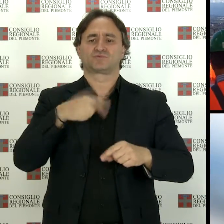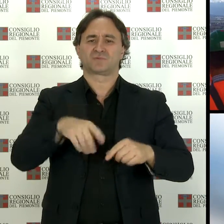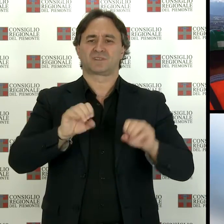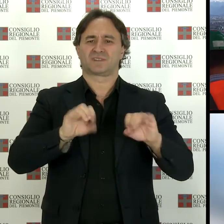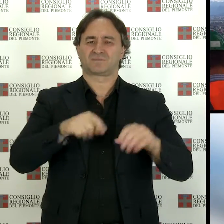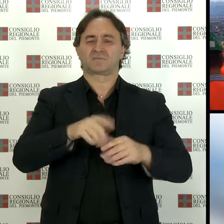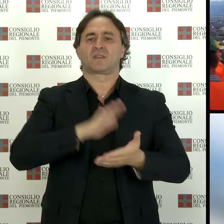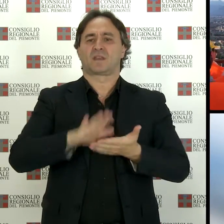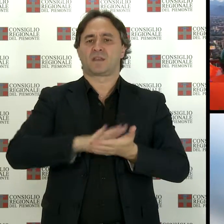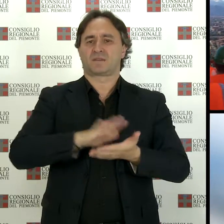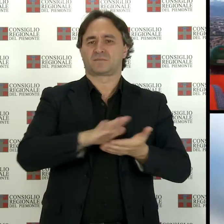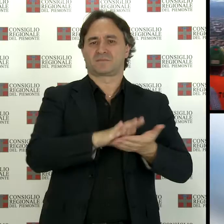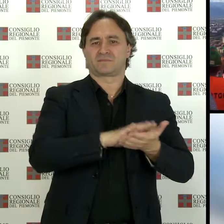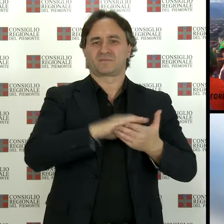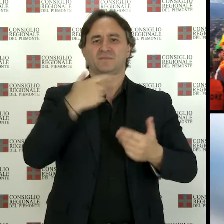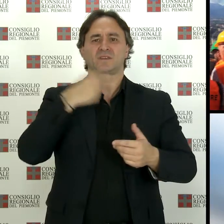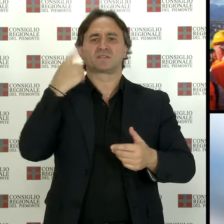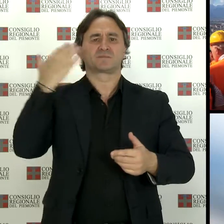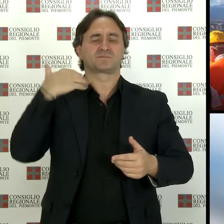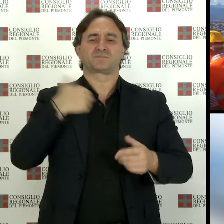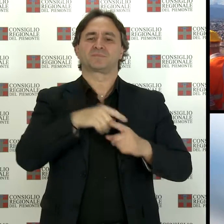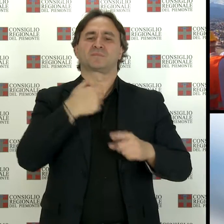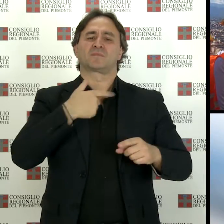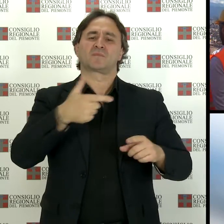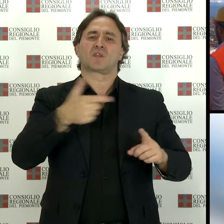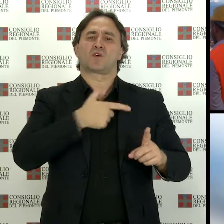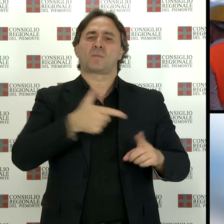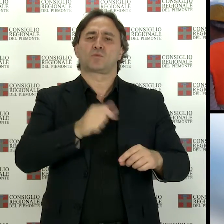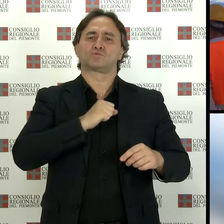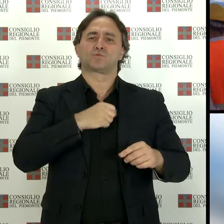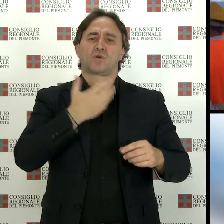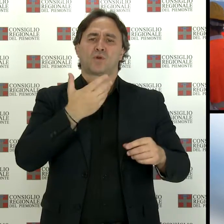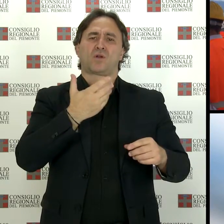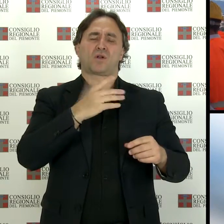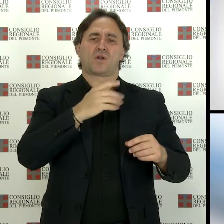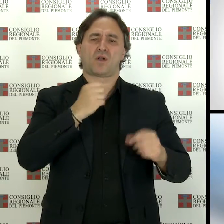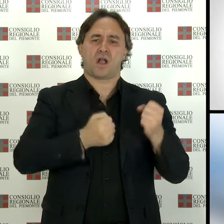inquinato dalle lavorazioni di cromatura auto che vi si svolgevano negli scorsi decenni.